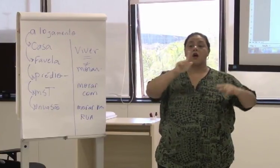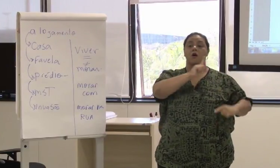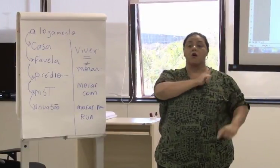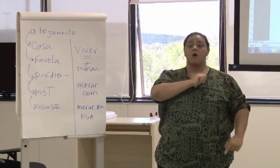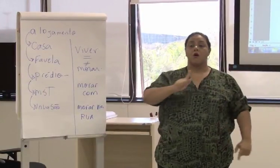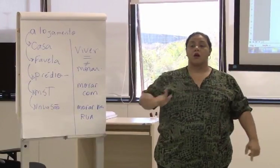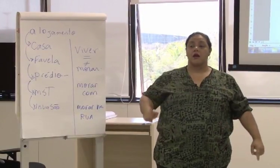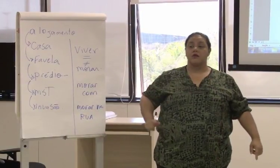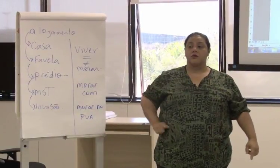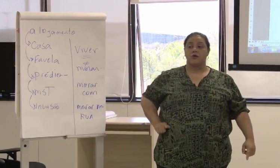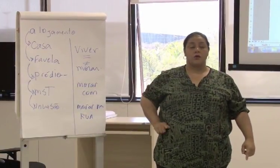Que isso?